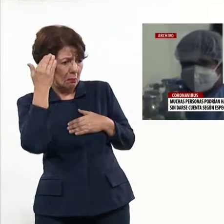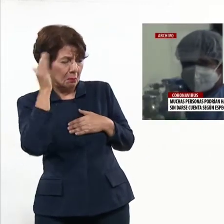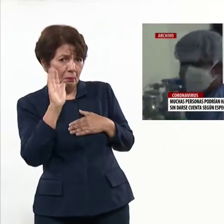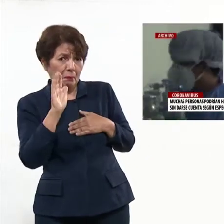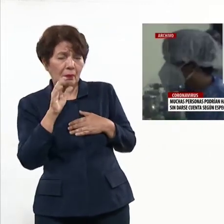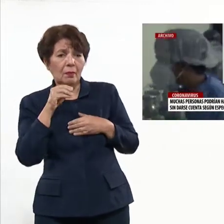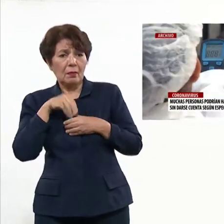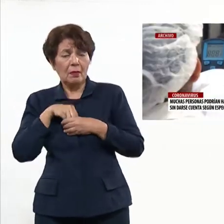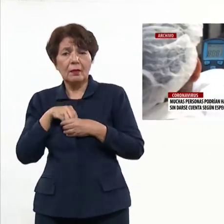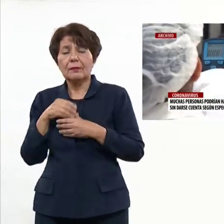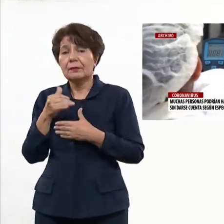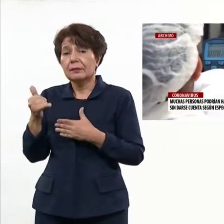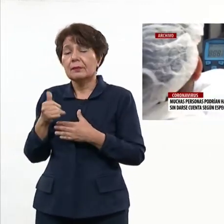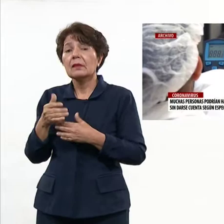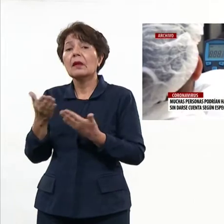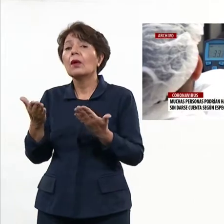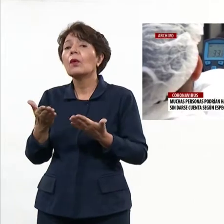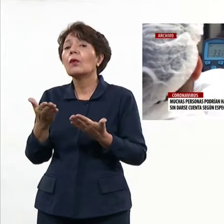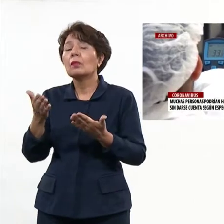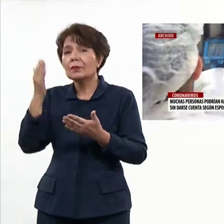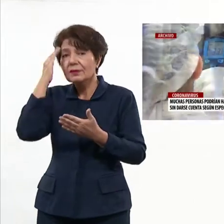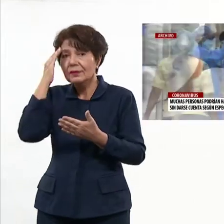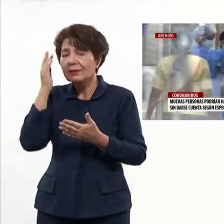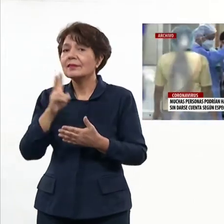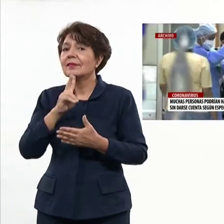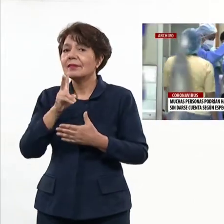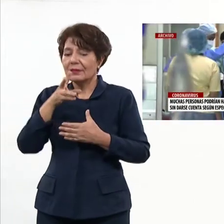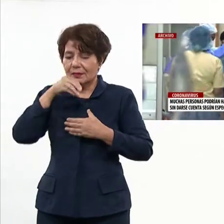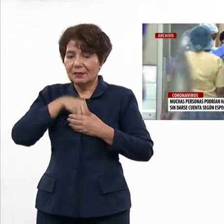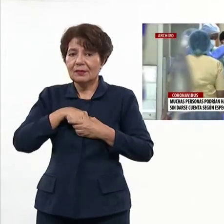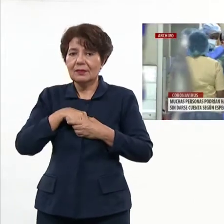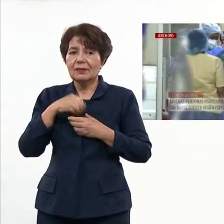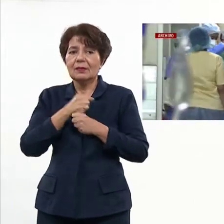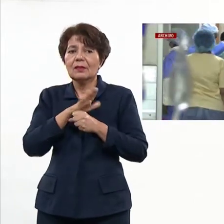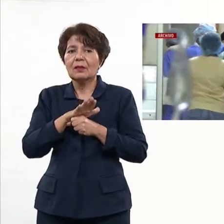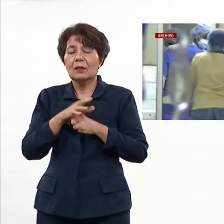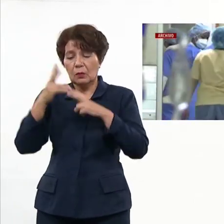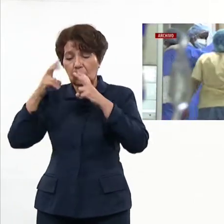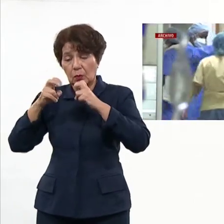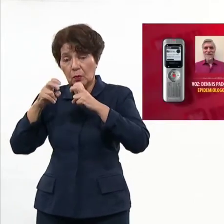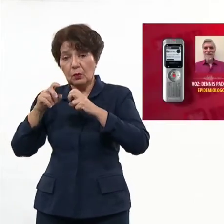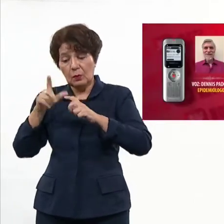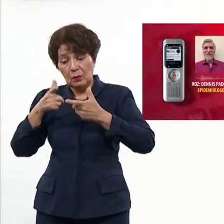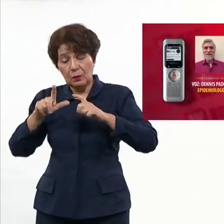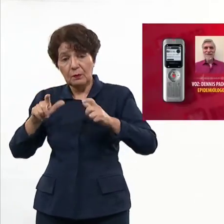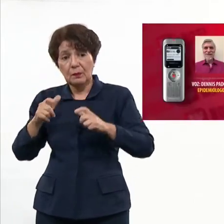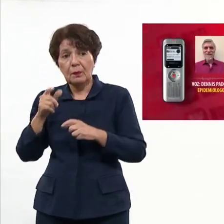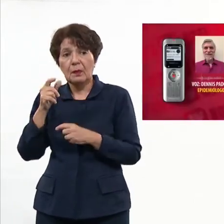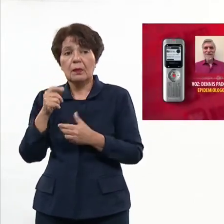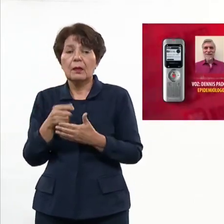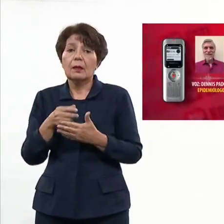de anís pagés detalla que la única forma para saberlo es por medio de los exámenes de laboratorio